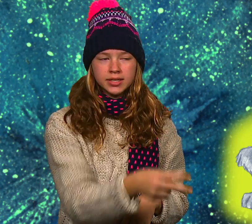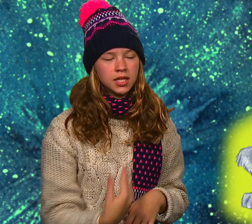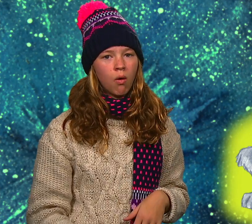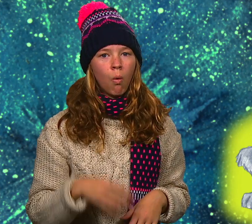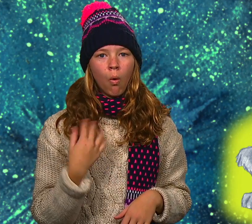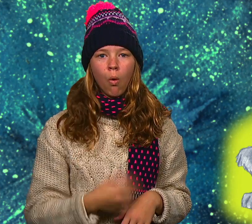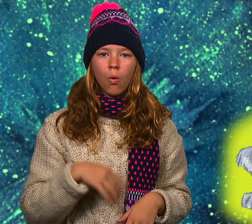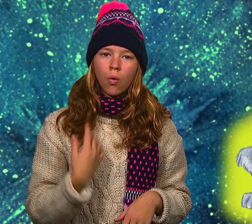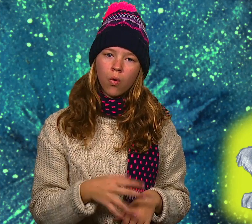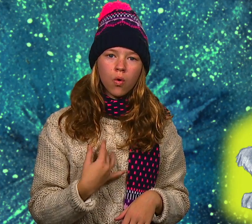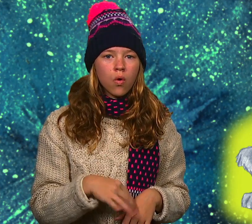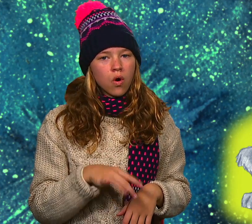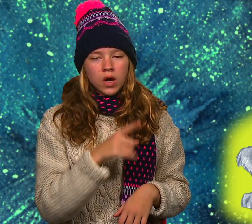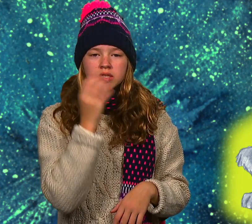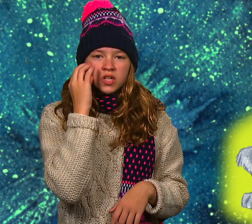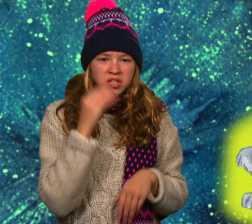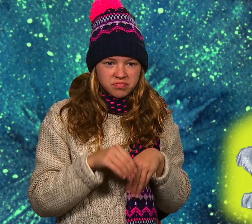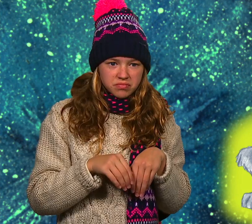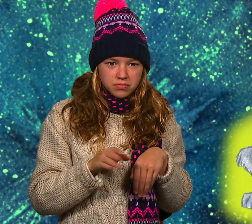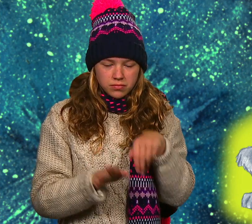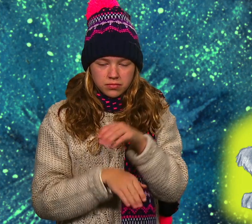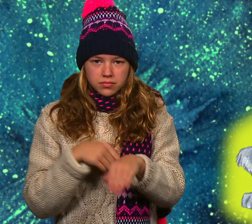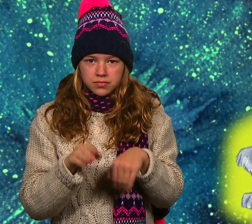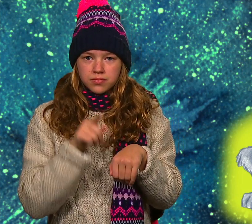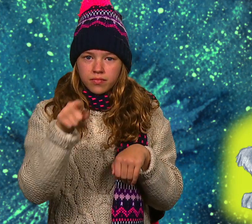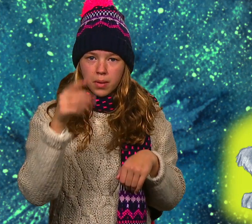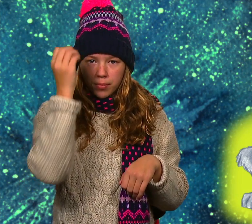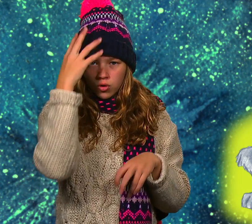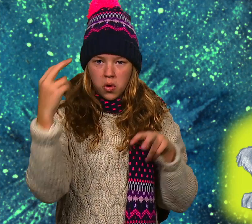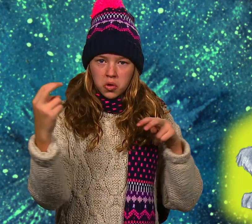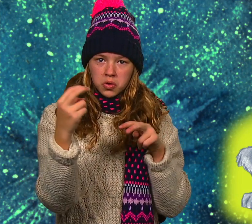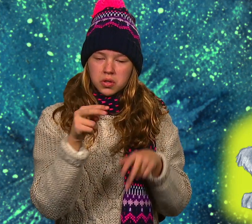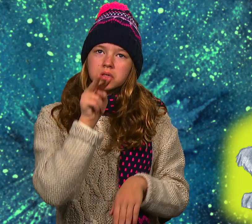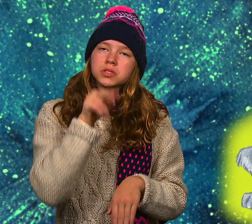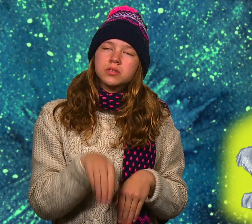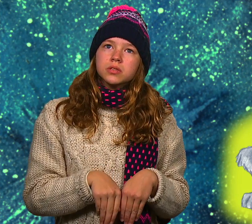Boah, wuff, wuff, ist diese Katze schnell, denkt Bruno. So was habe ich ja noch nie gesehen.